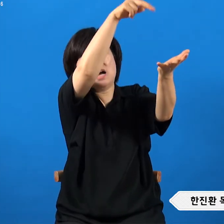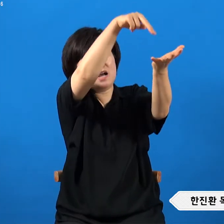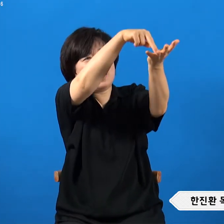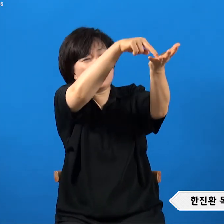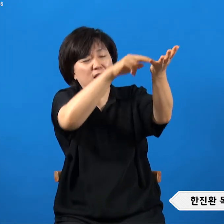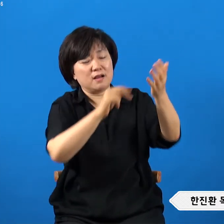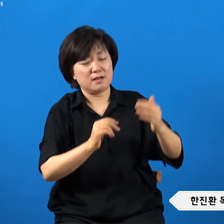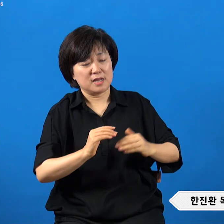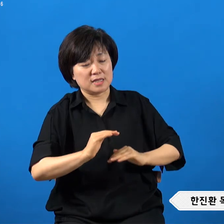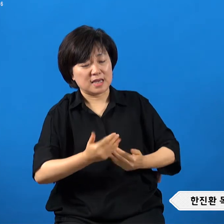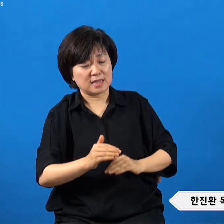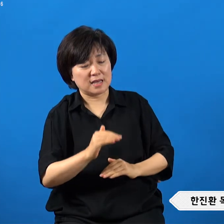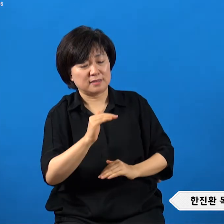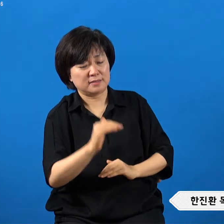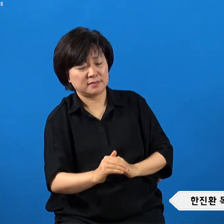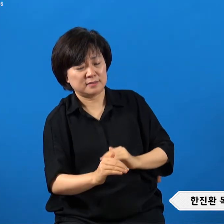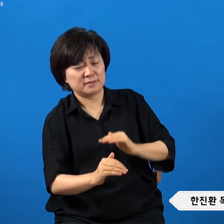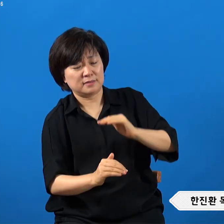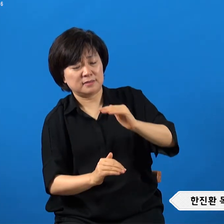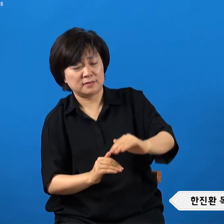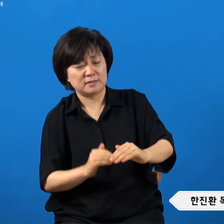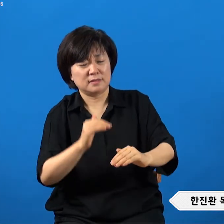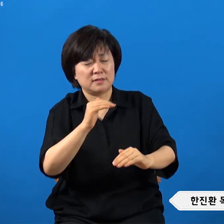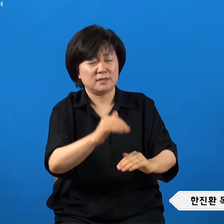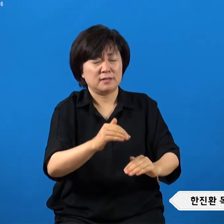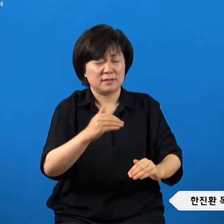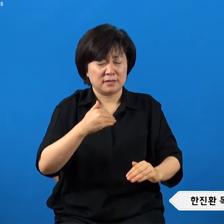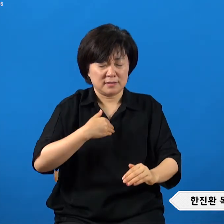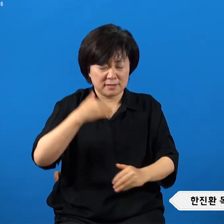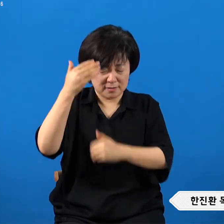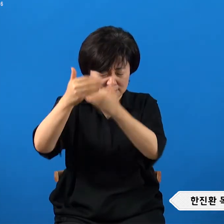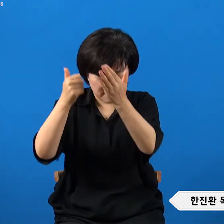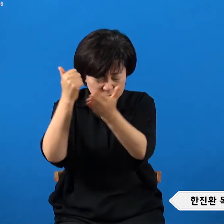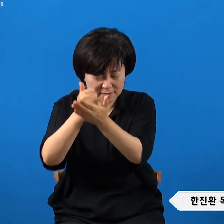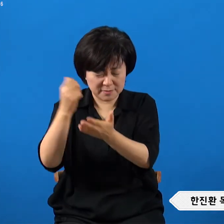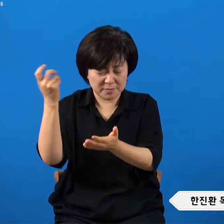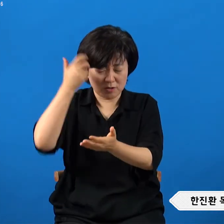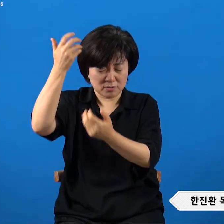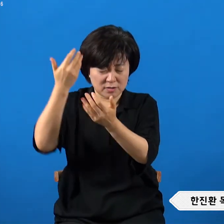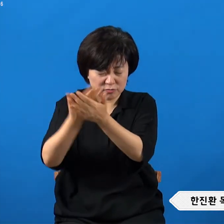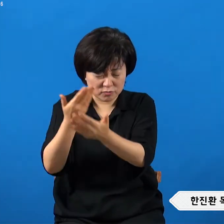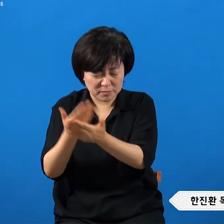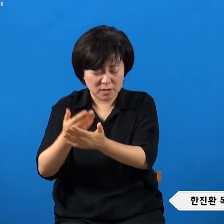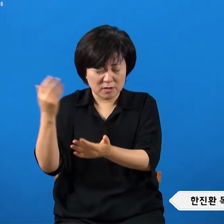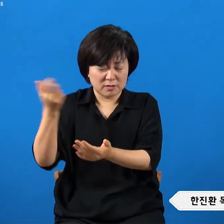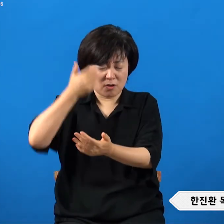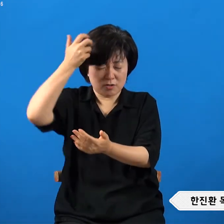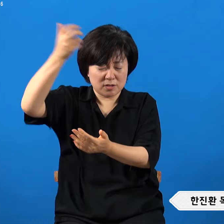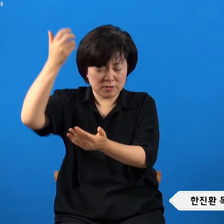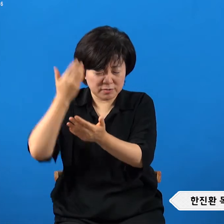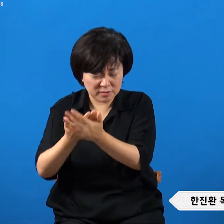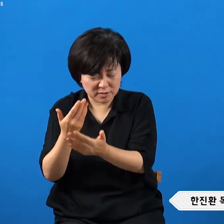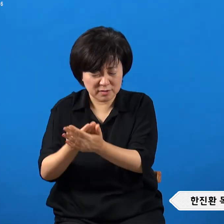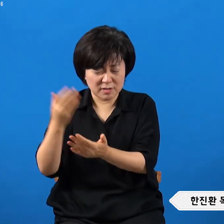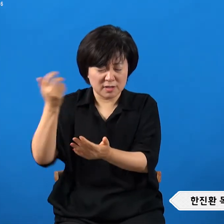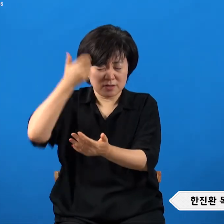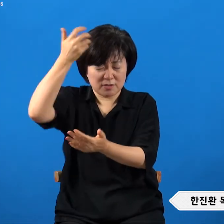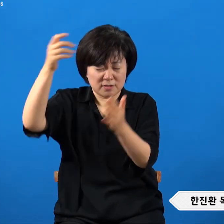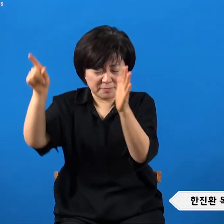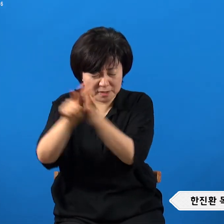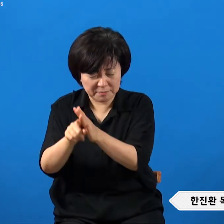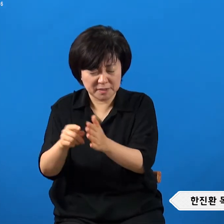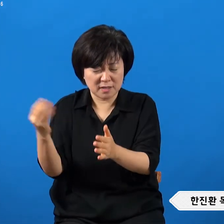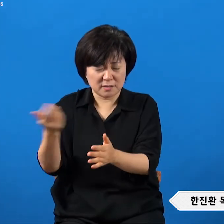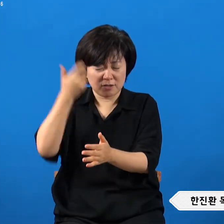계단 한 계단을 밟으면서 스펄전은 I believe in the Holy Spirit. I believe in the Holy Spirit. 나는